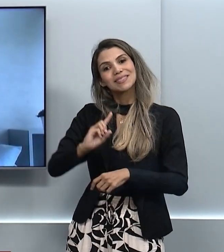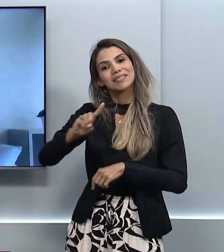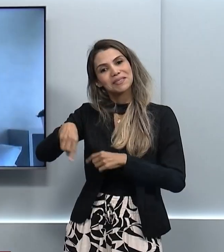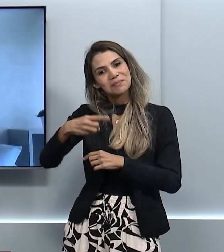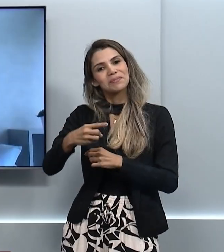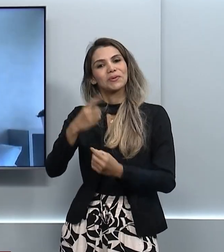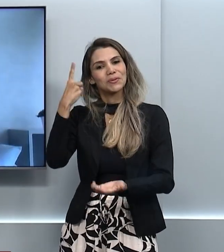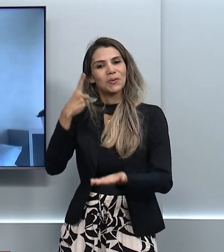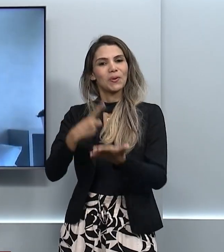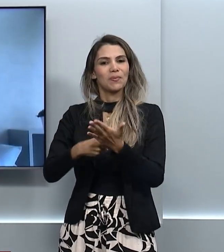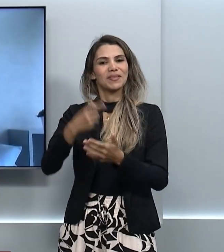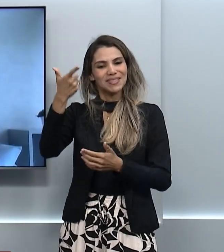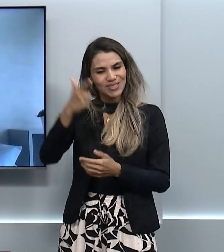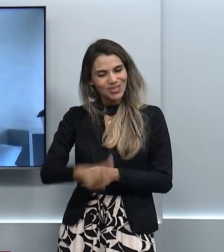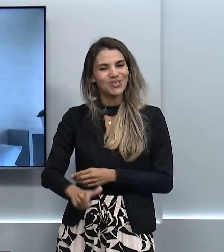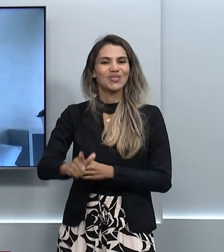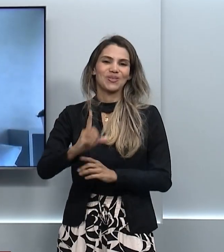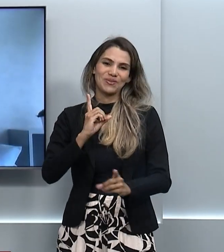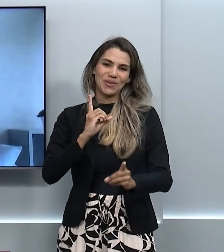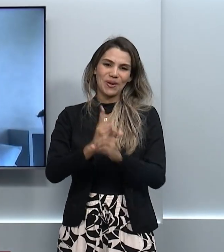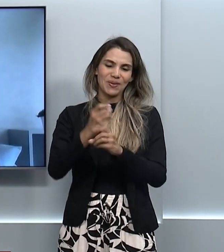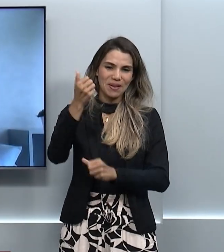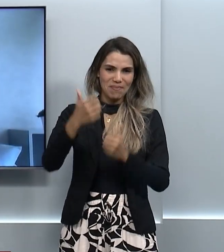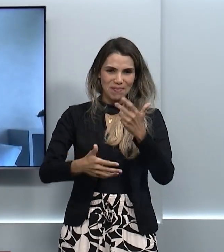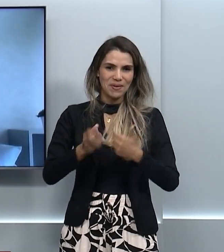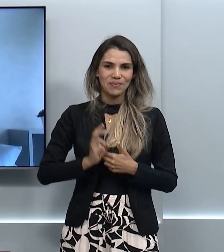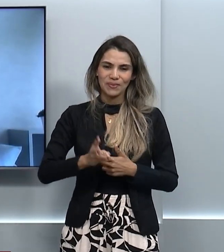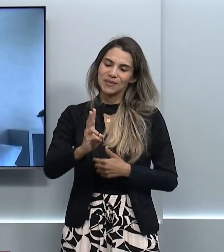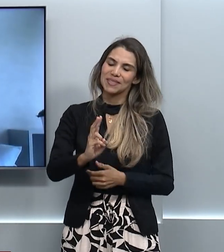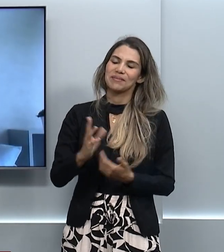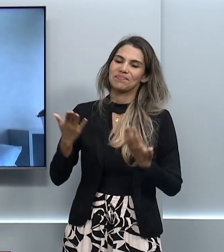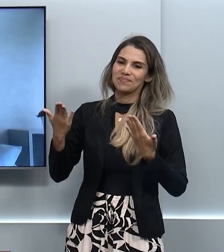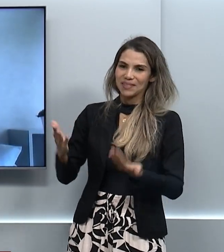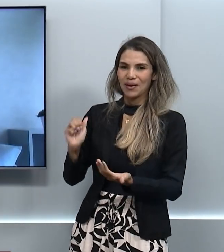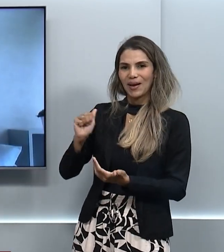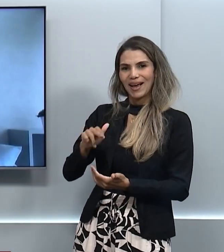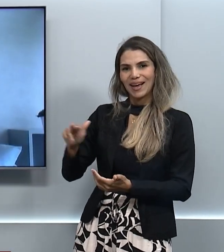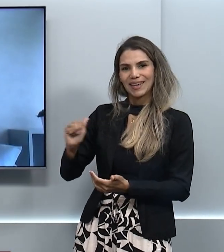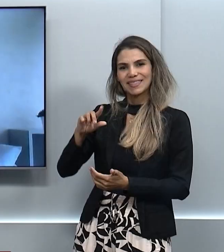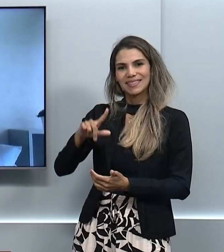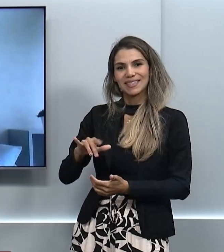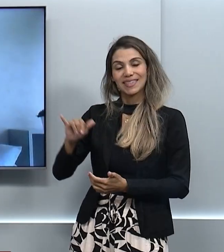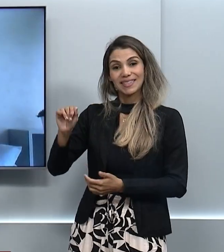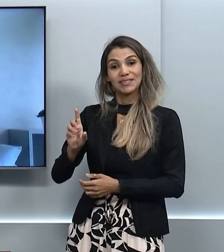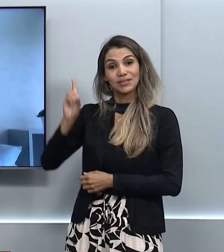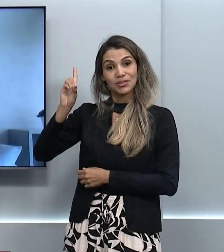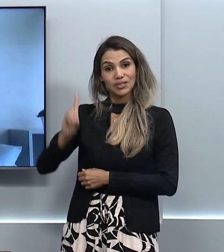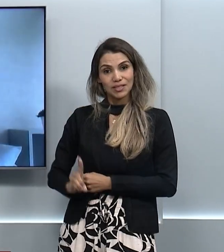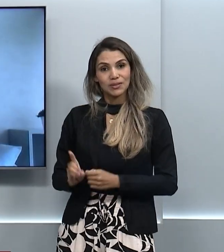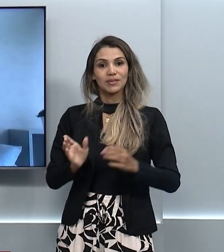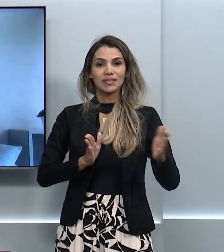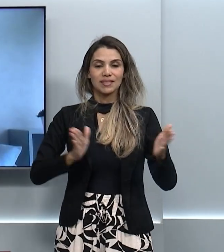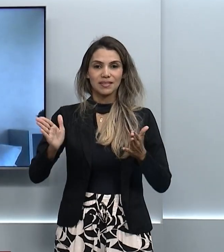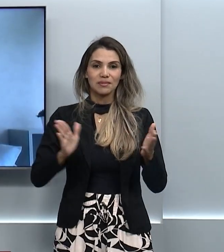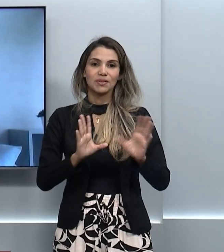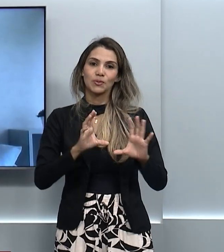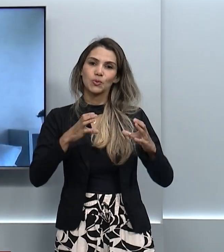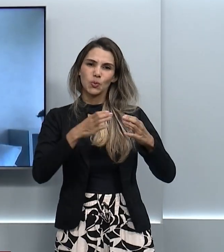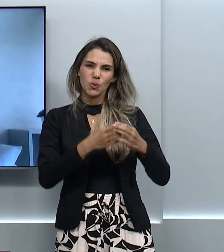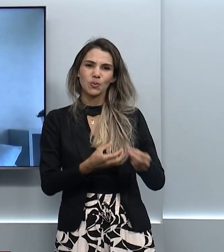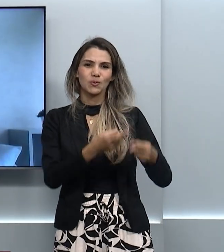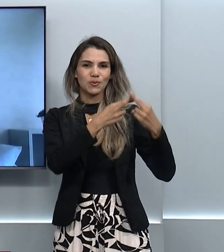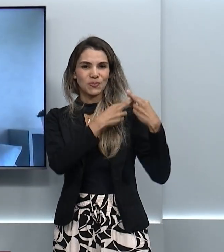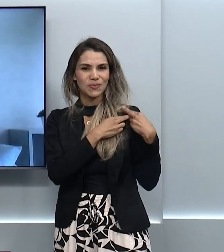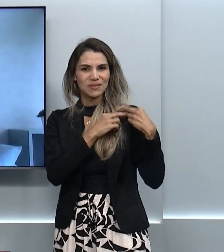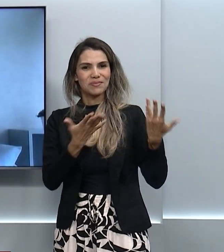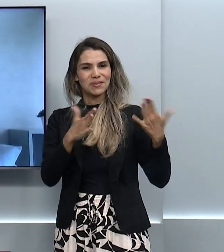contato para a gente voltar nessa conversa. Tá bem? Então, Ana Cláudia Antônio, diretora de acessibilidade da Secretaria de